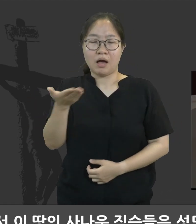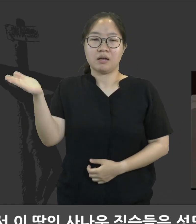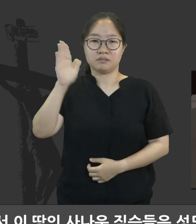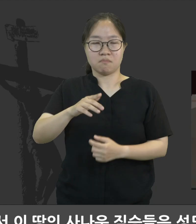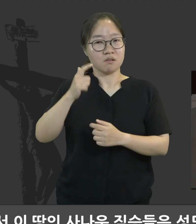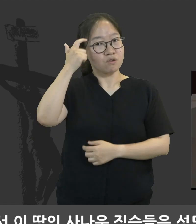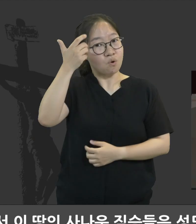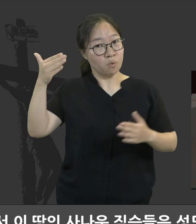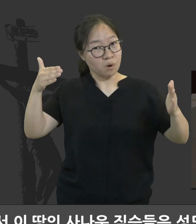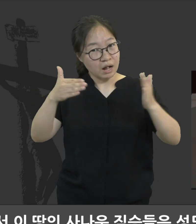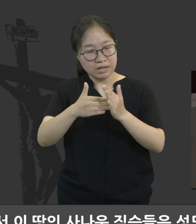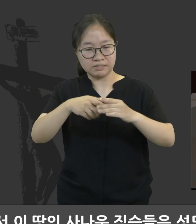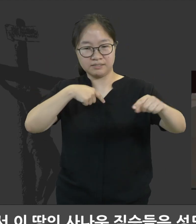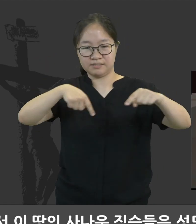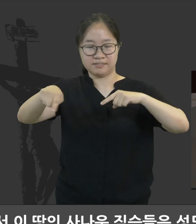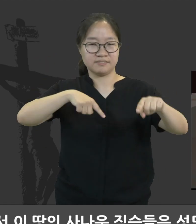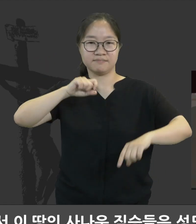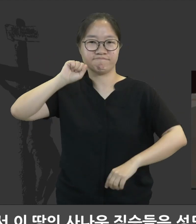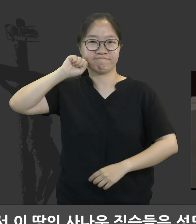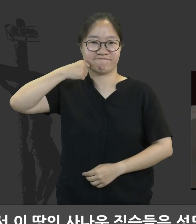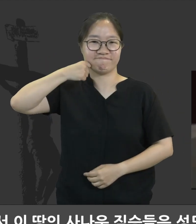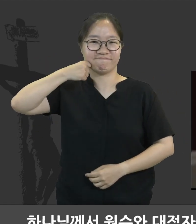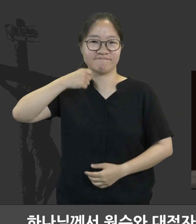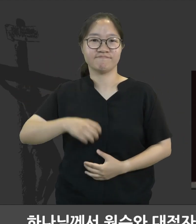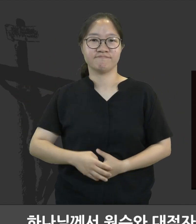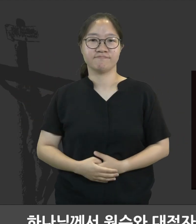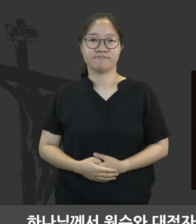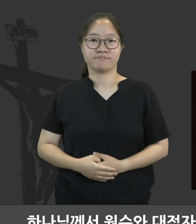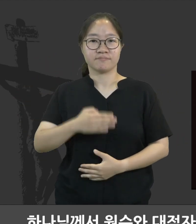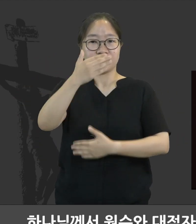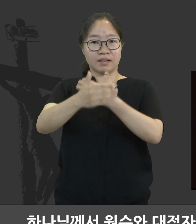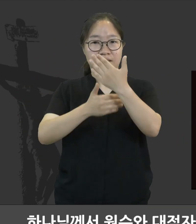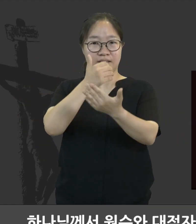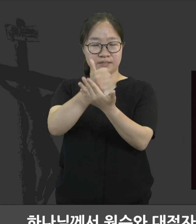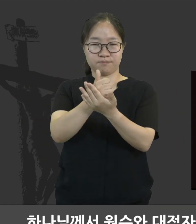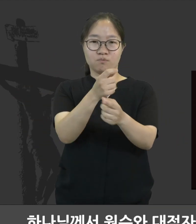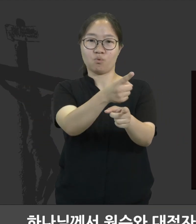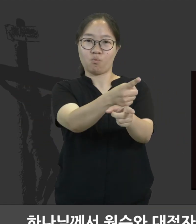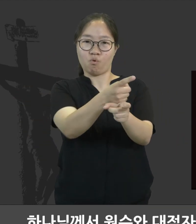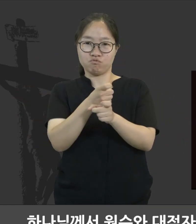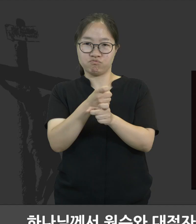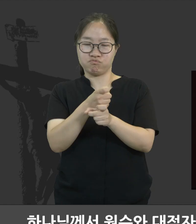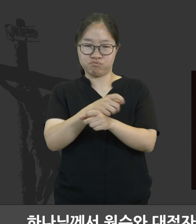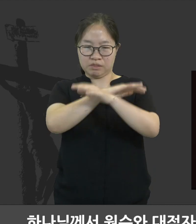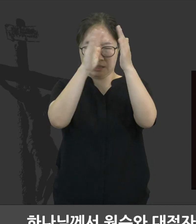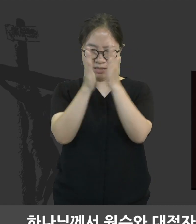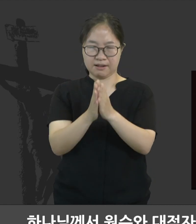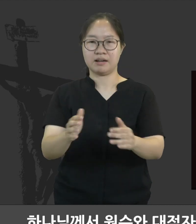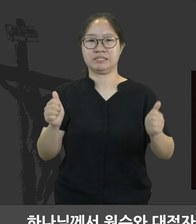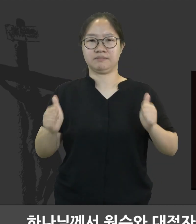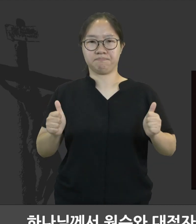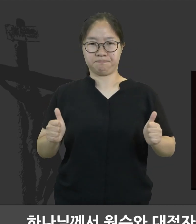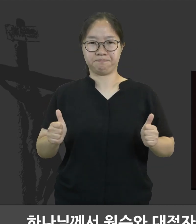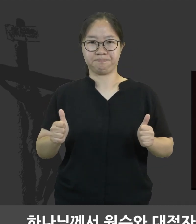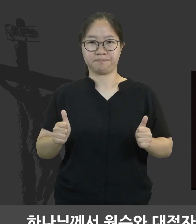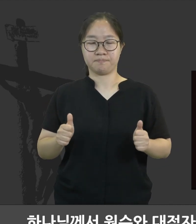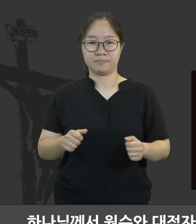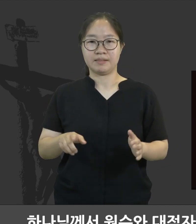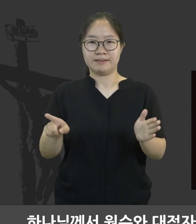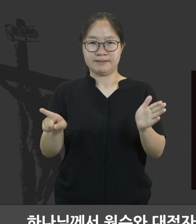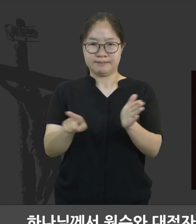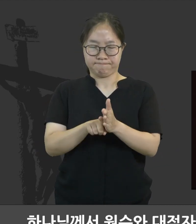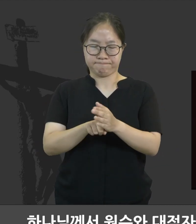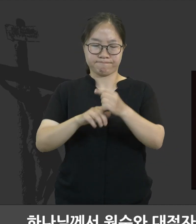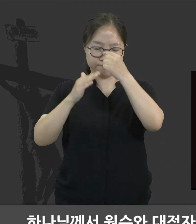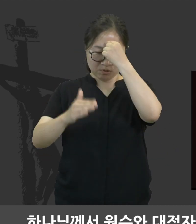지배할 수는 없습니다. 하나님께서 원수와 대적자들을 심판하실 것이며 그의 신실한